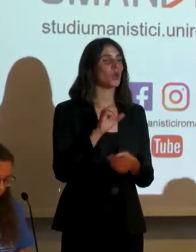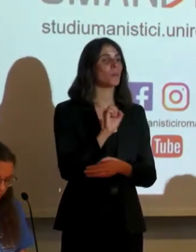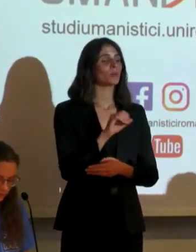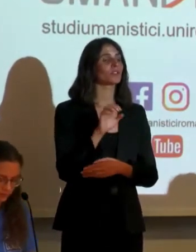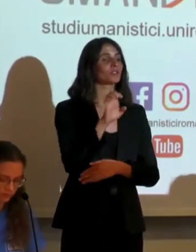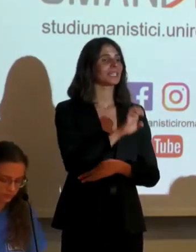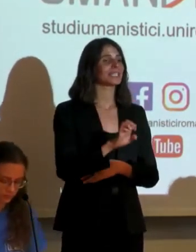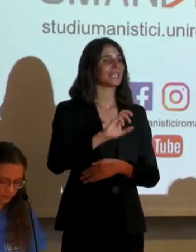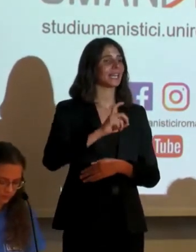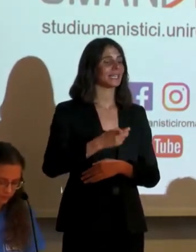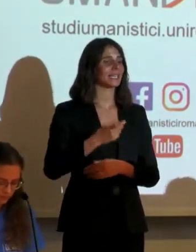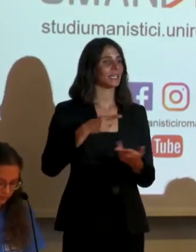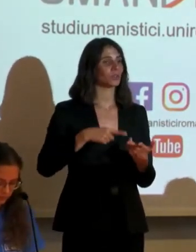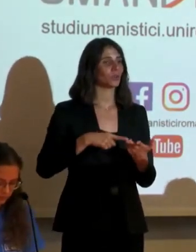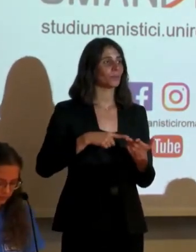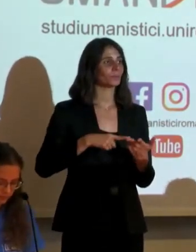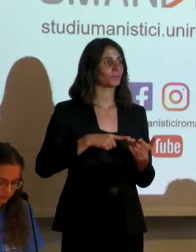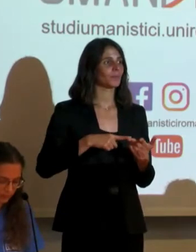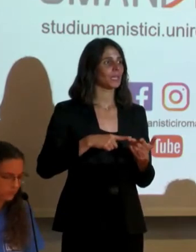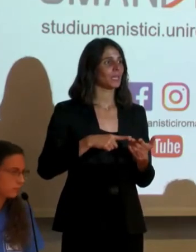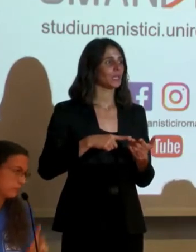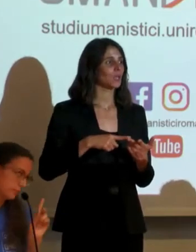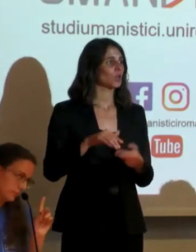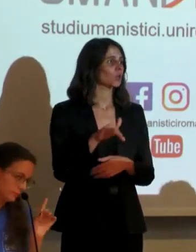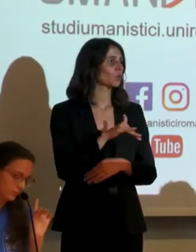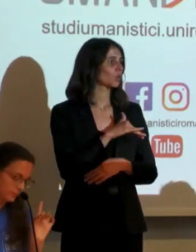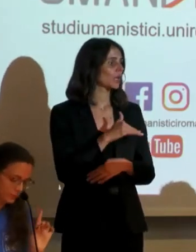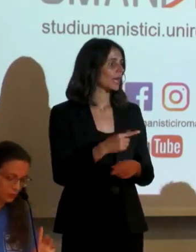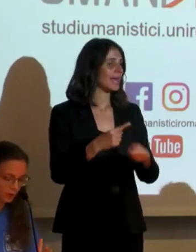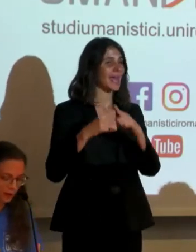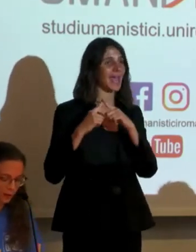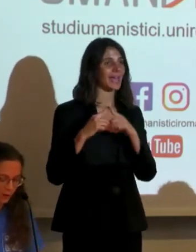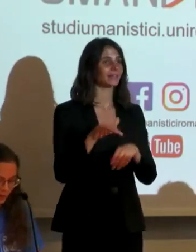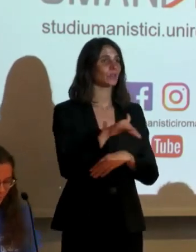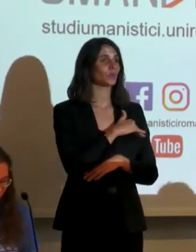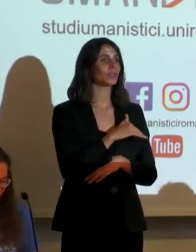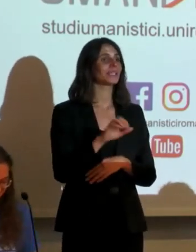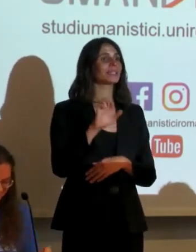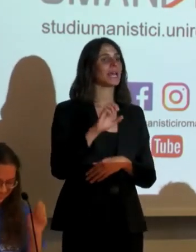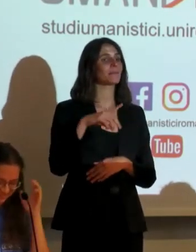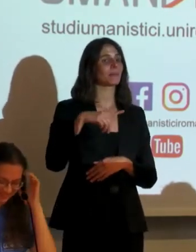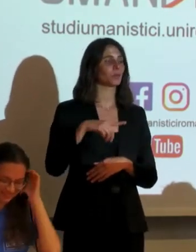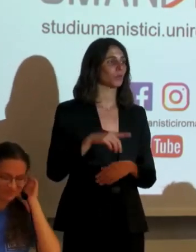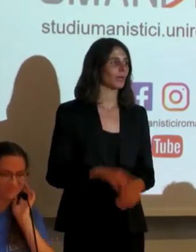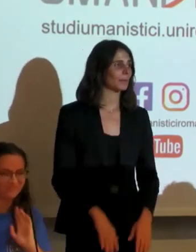Roberto e la studentessa, ex studentessa, Emma De Pasquale.